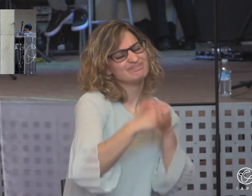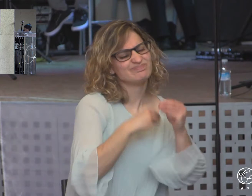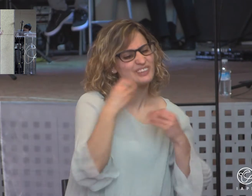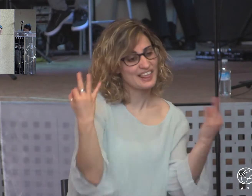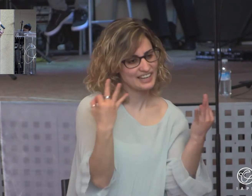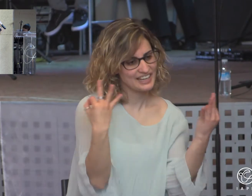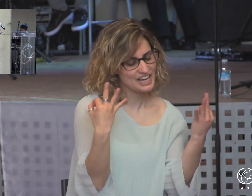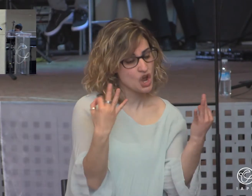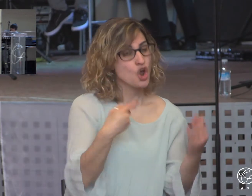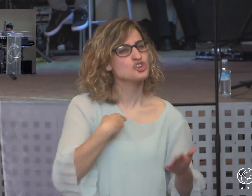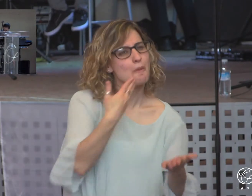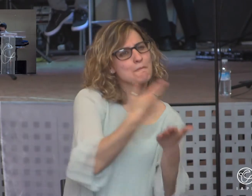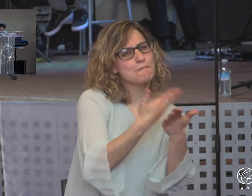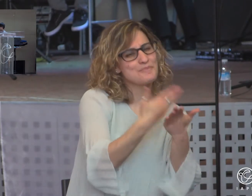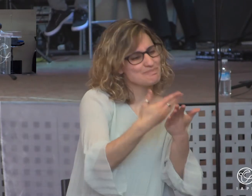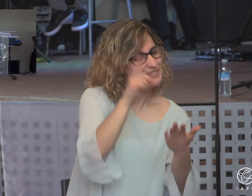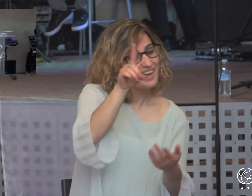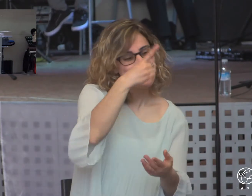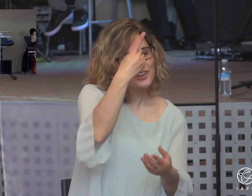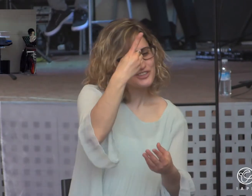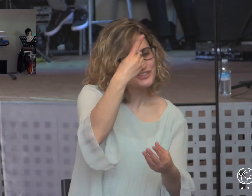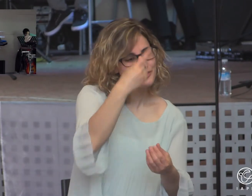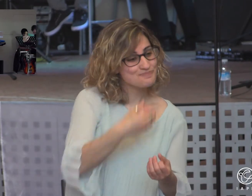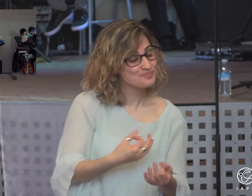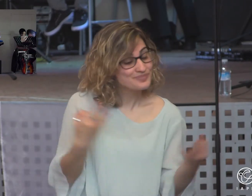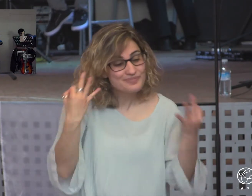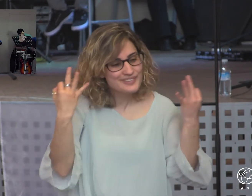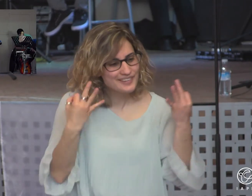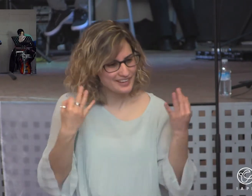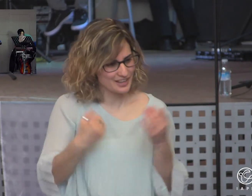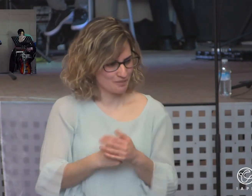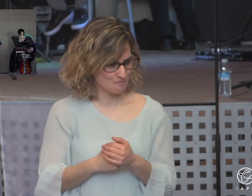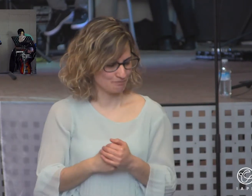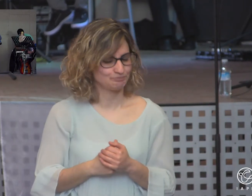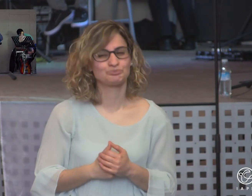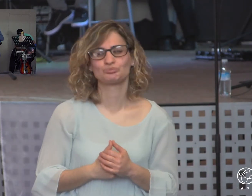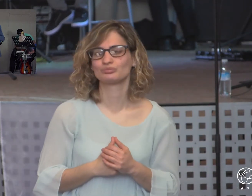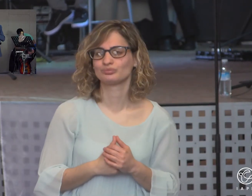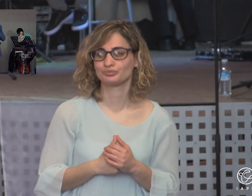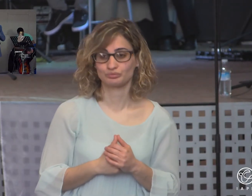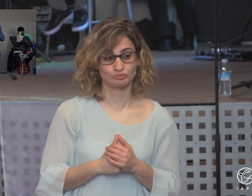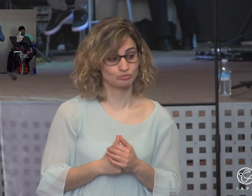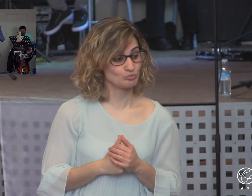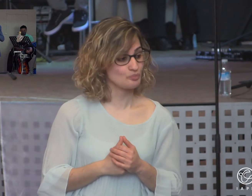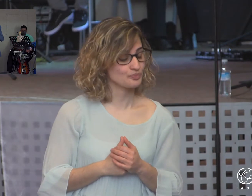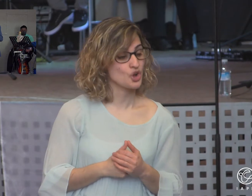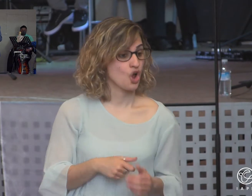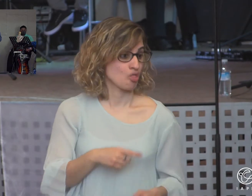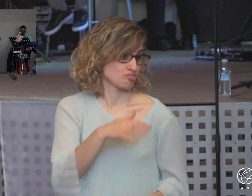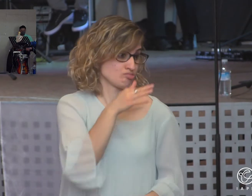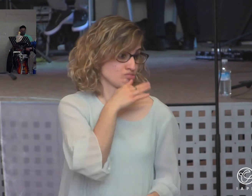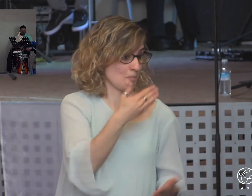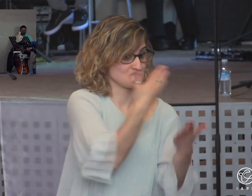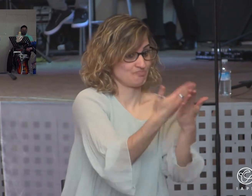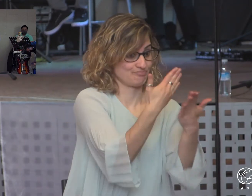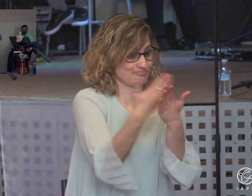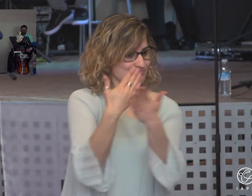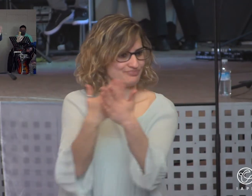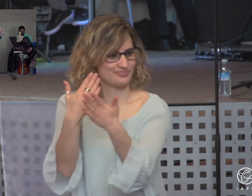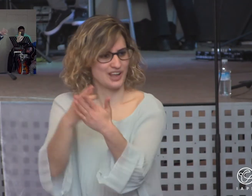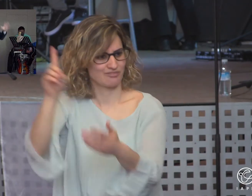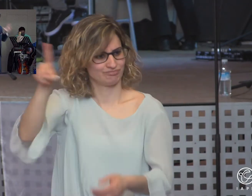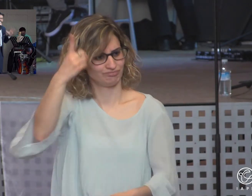que haga hoy que no ha hecho todavía? Muy bien, pues hay muchas cosas aún que poderle pedir al Señor